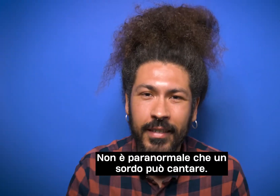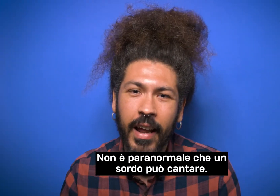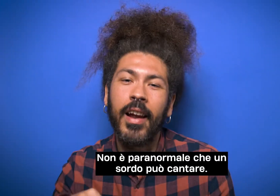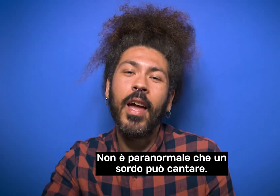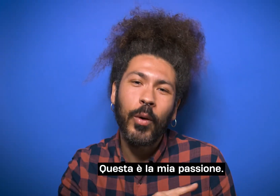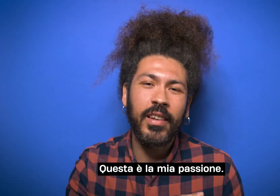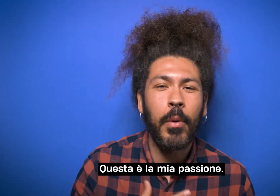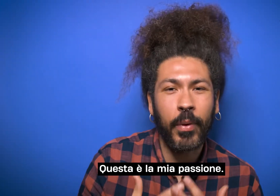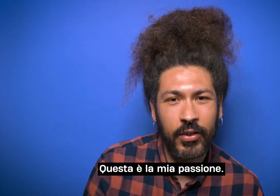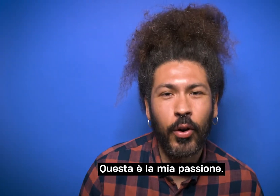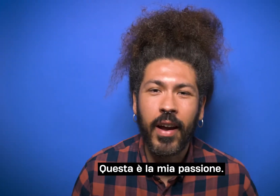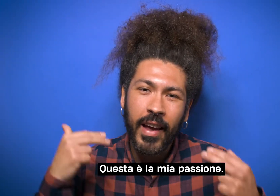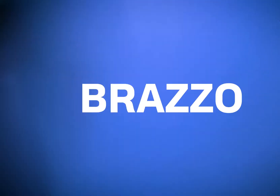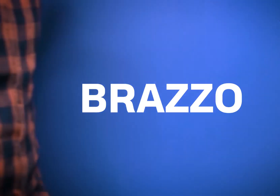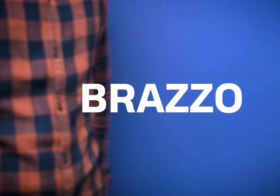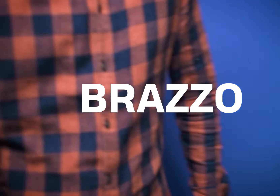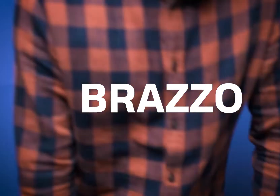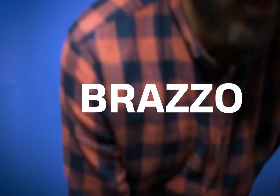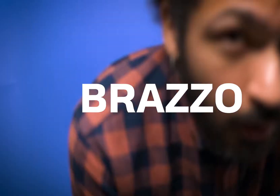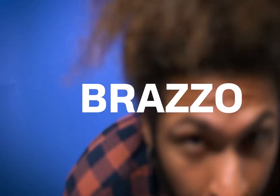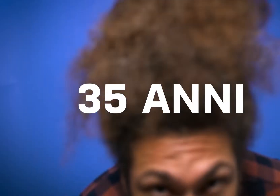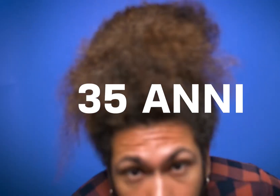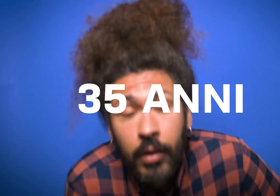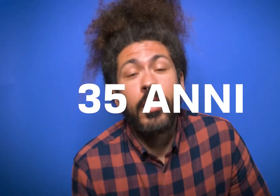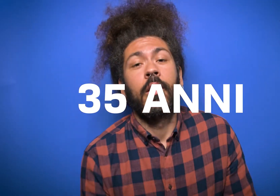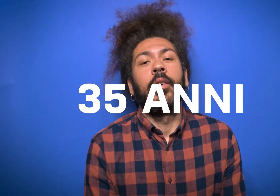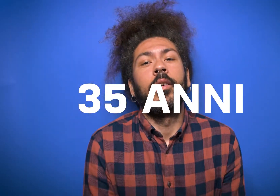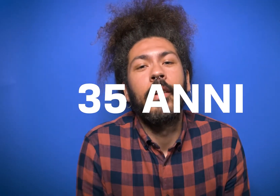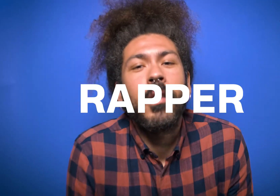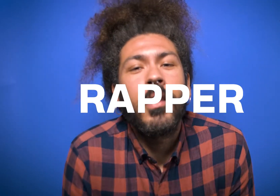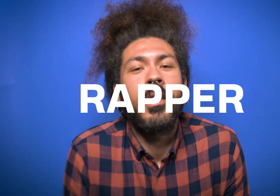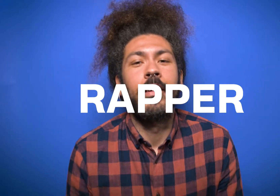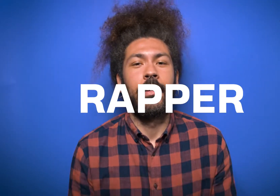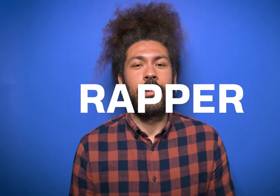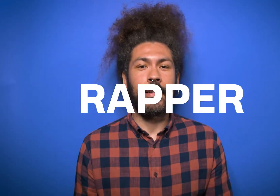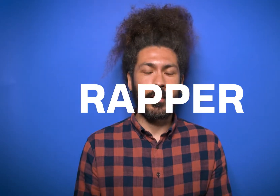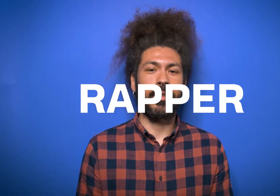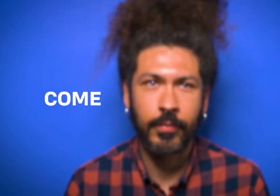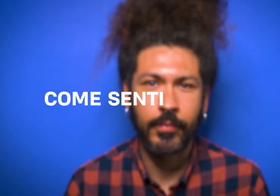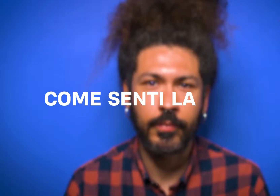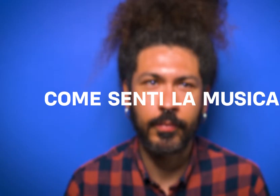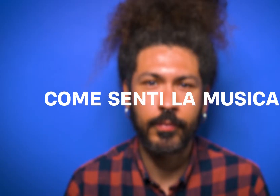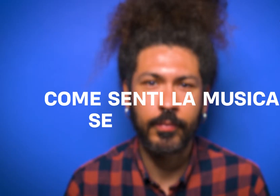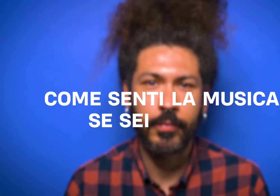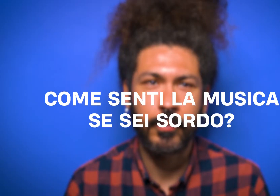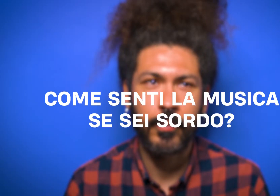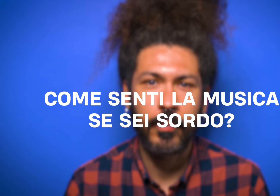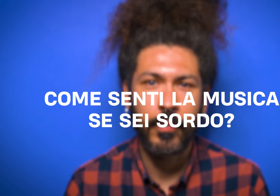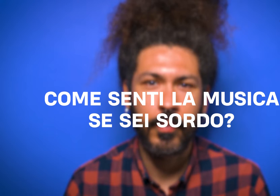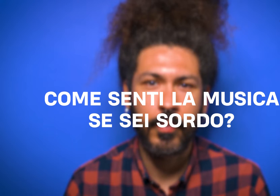cantare, questa è la mia passione. Il rap, la mia ragione, la canto con onore, dimentica un errore e non ti scoraggiare, prova